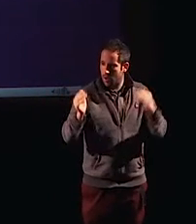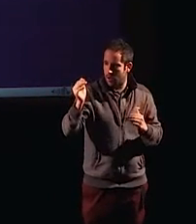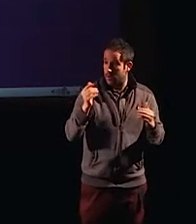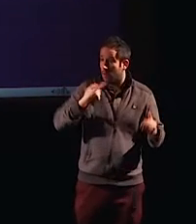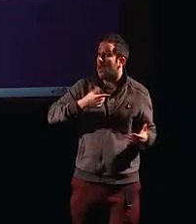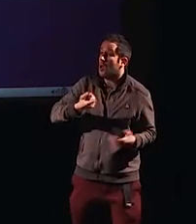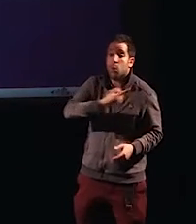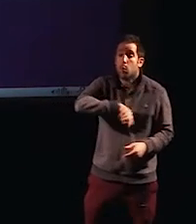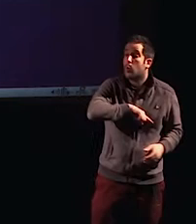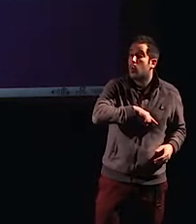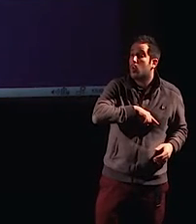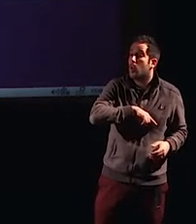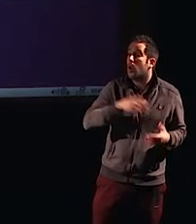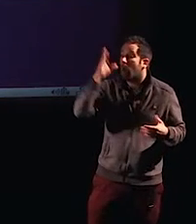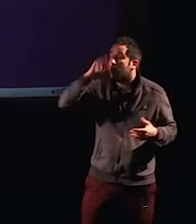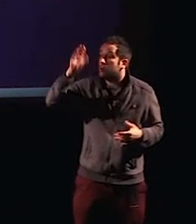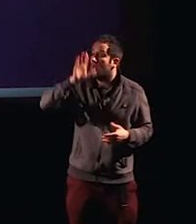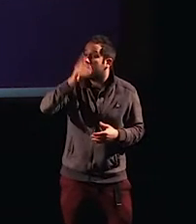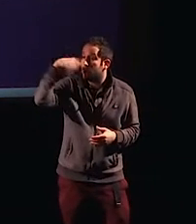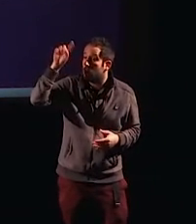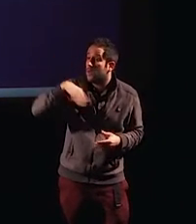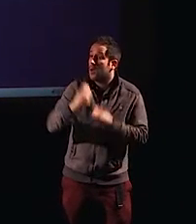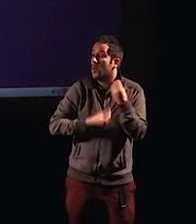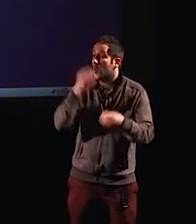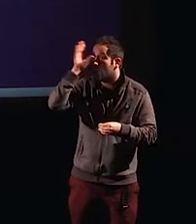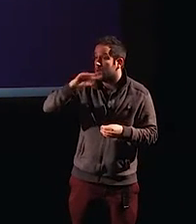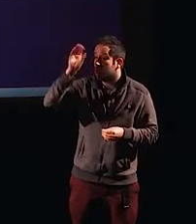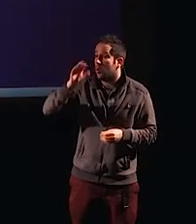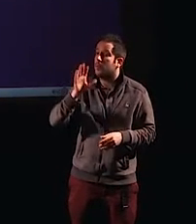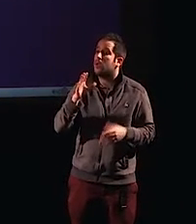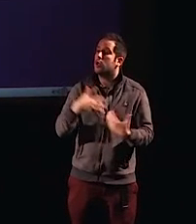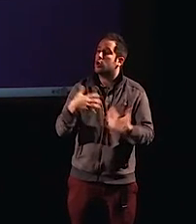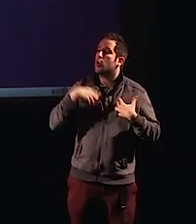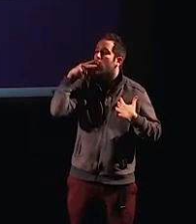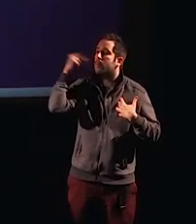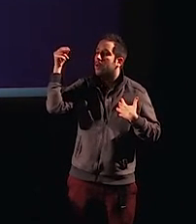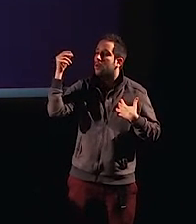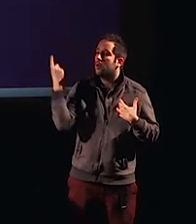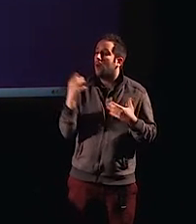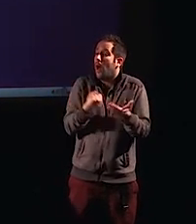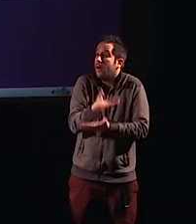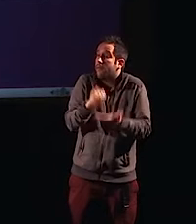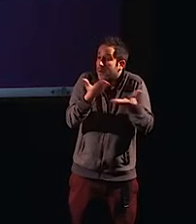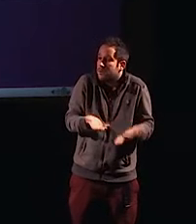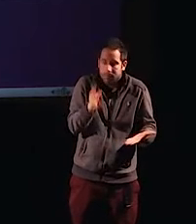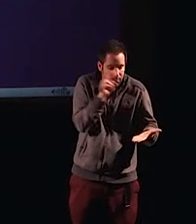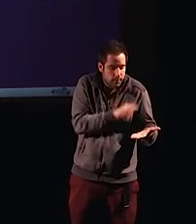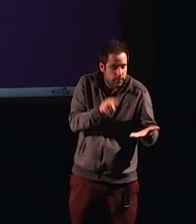nous. Quand on est étudiant en philosophie ou étudiant en sciences humaines, on lit toujours l'actualité